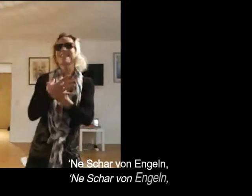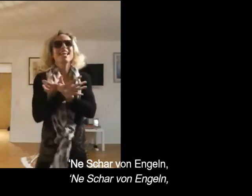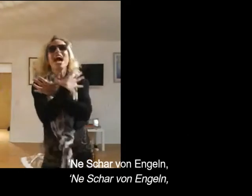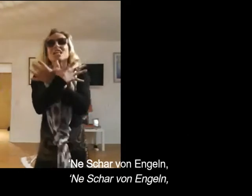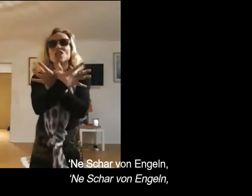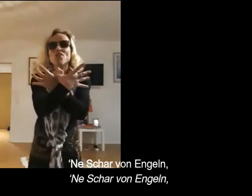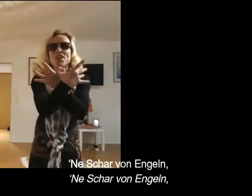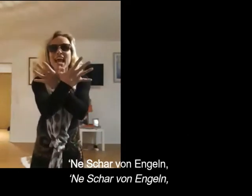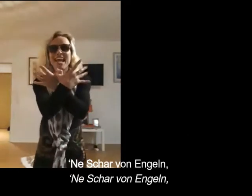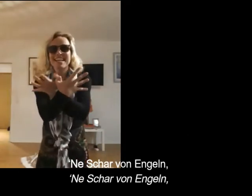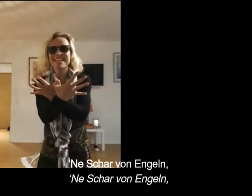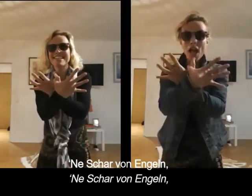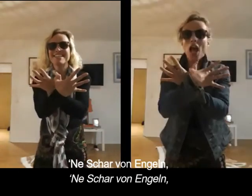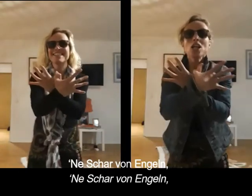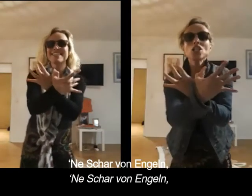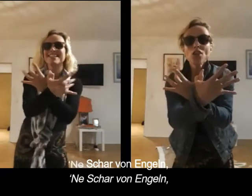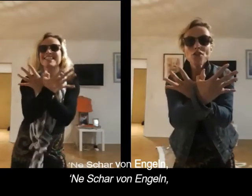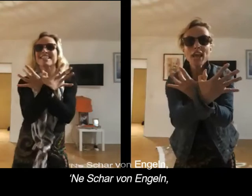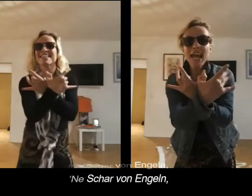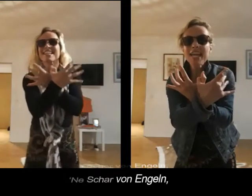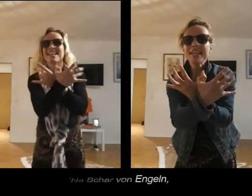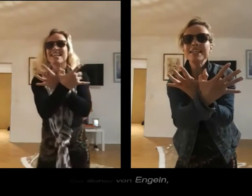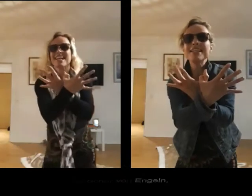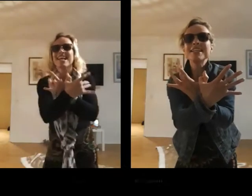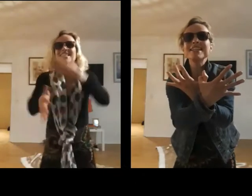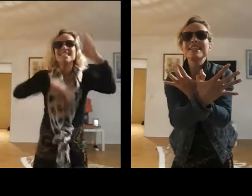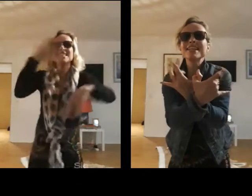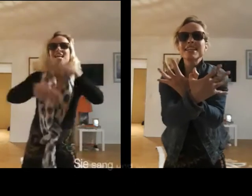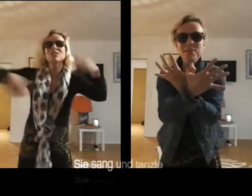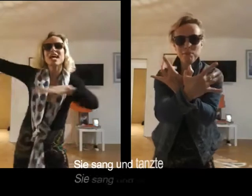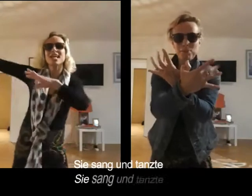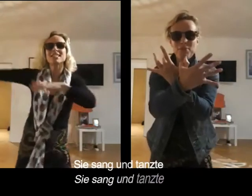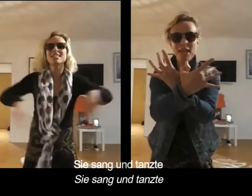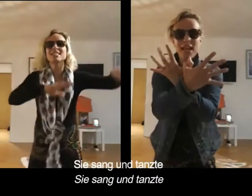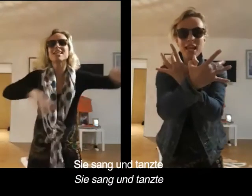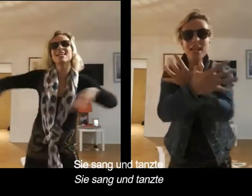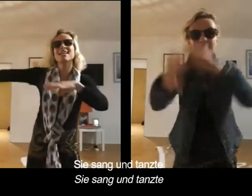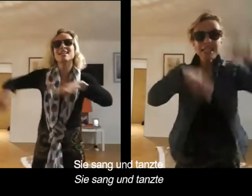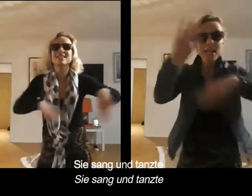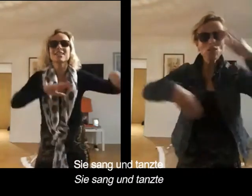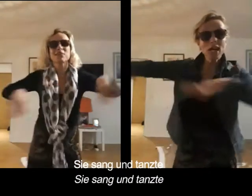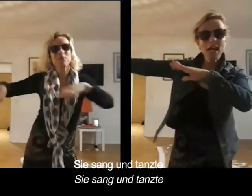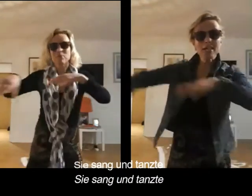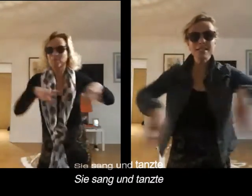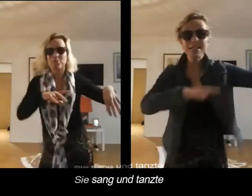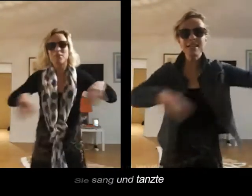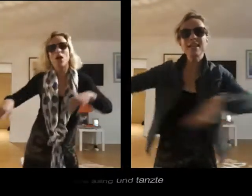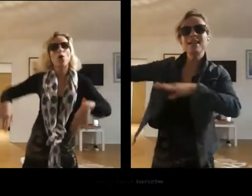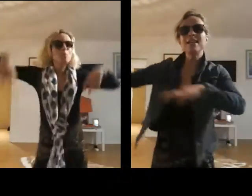Bischof von Engel Sie sah und tanzte Und